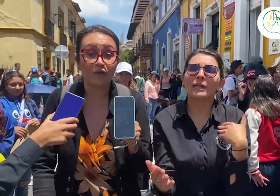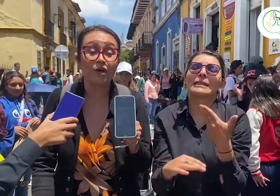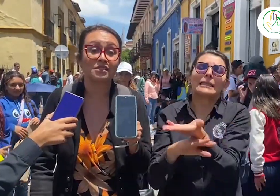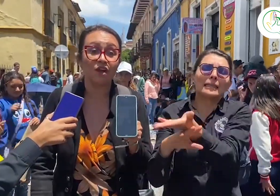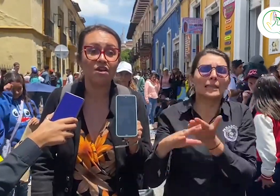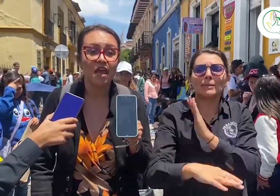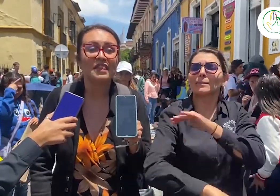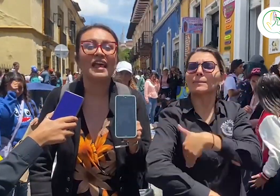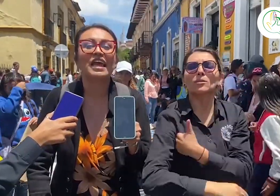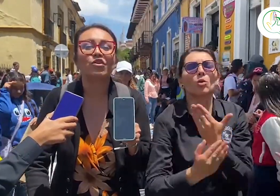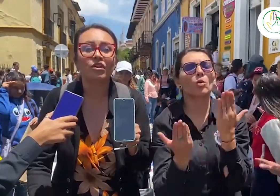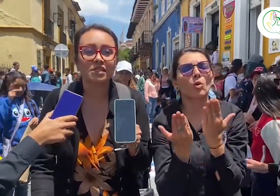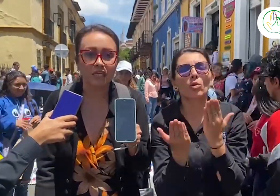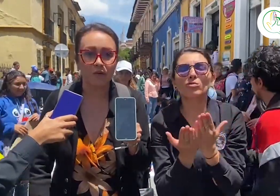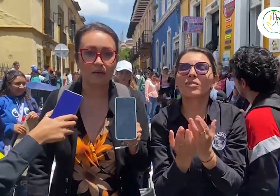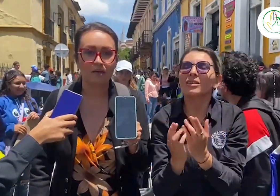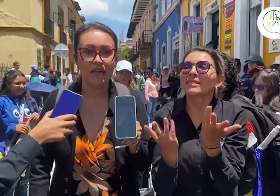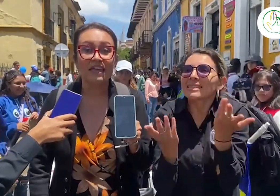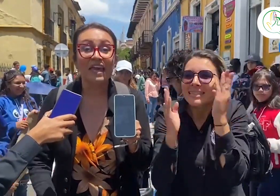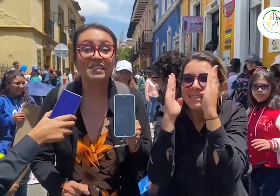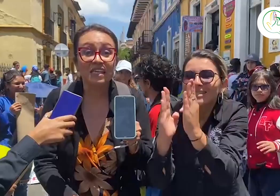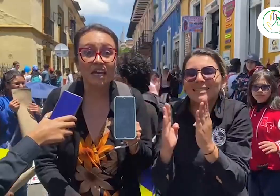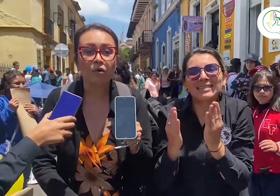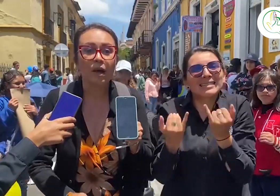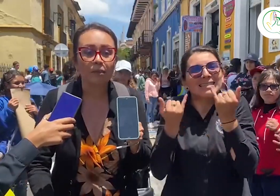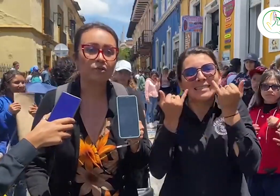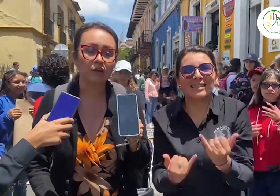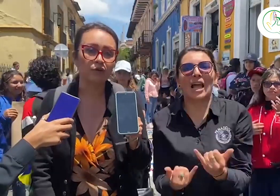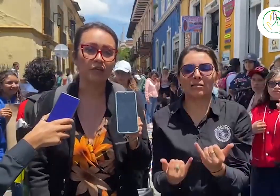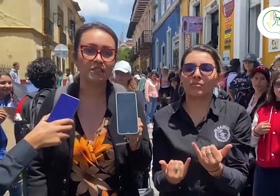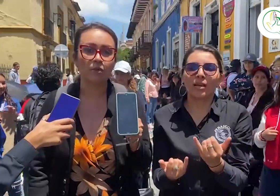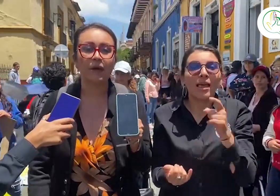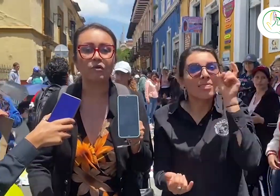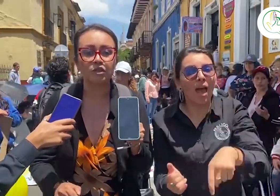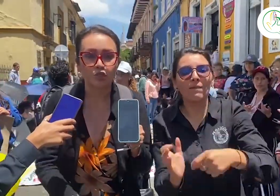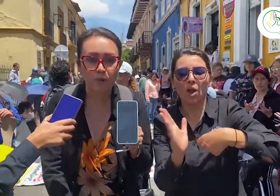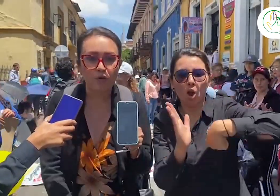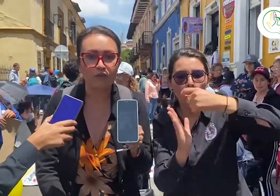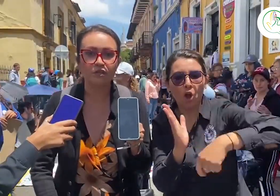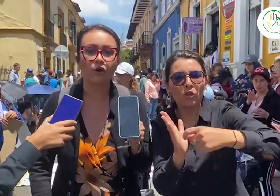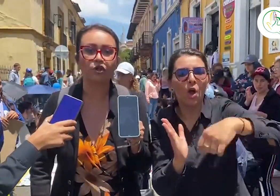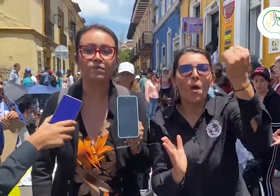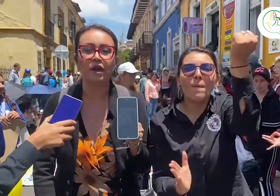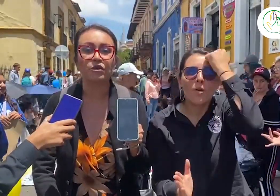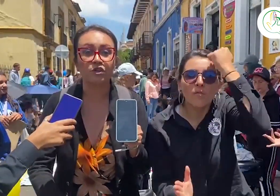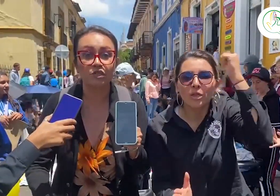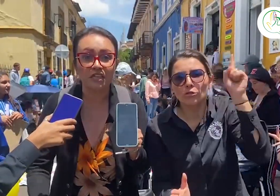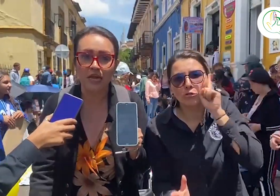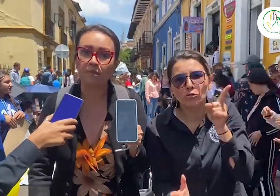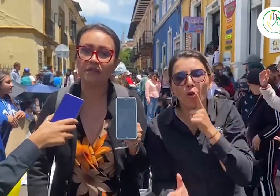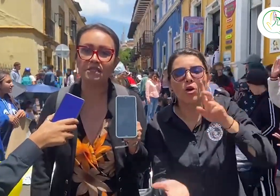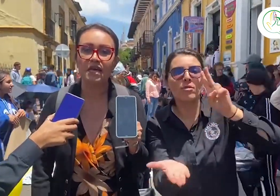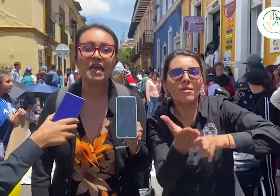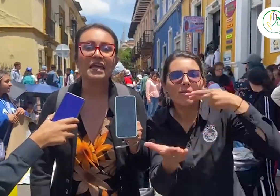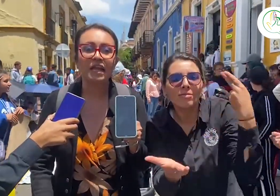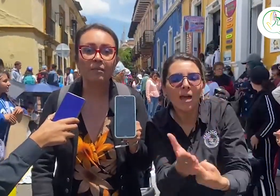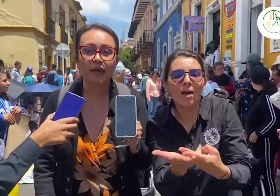Educación de que nos reciba. Y exija una pronta contratación para nuestros profes, sordos, para nuestros intérpretes y también